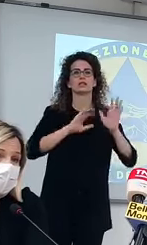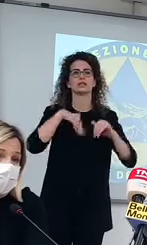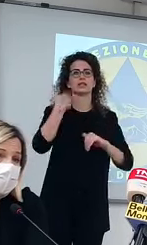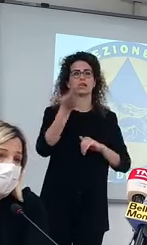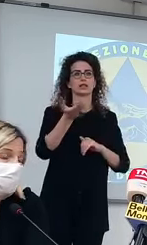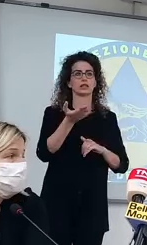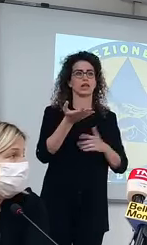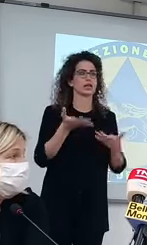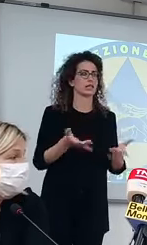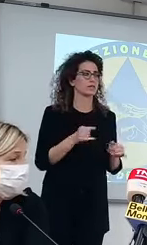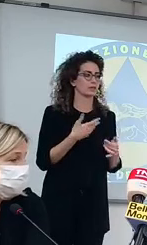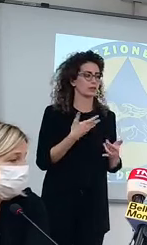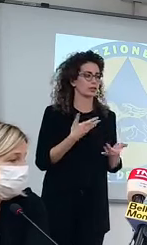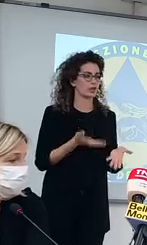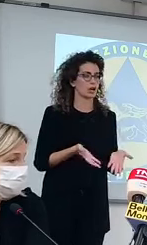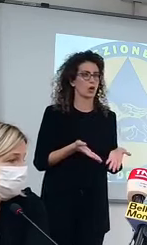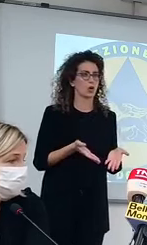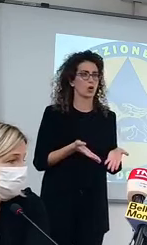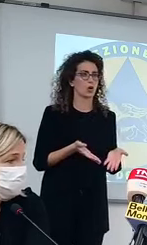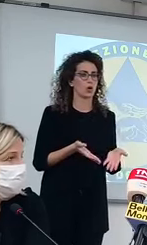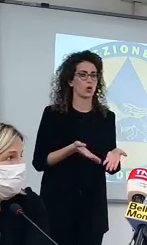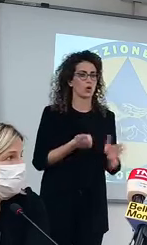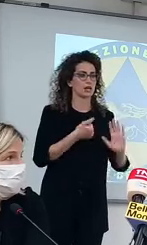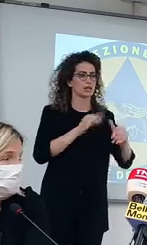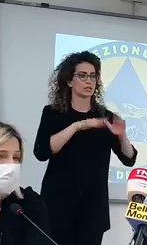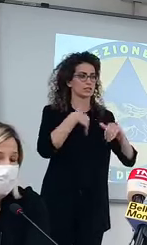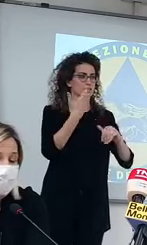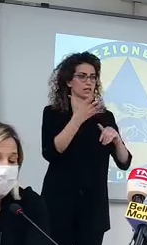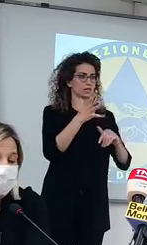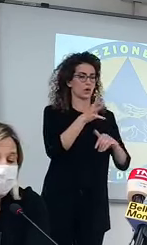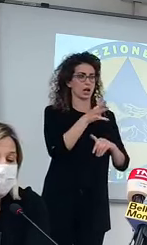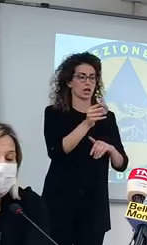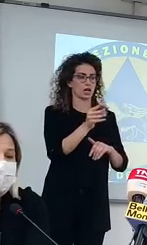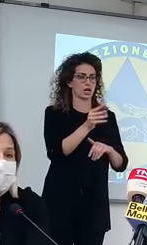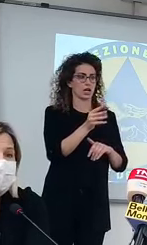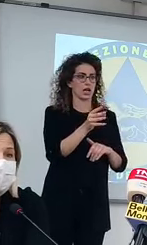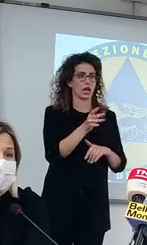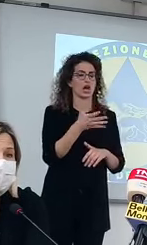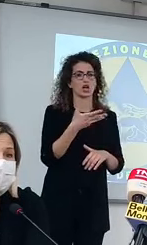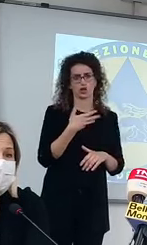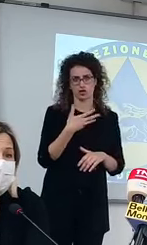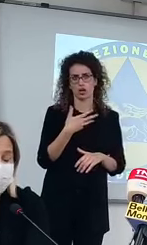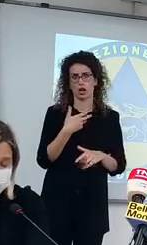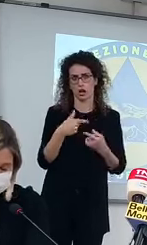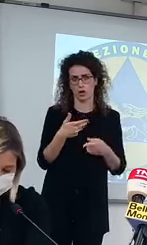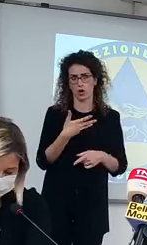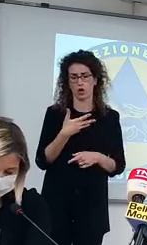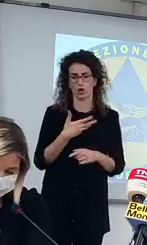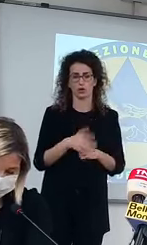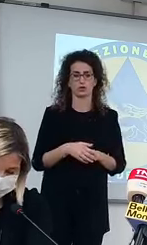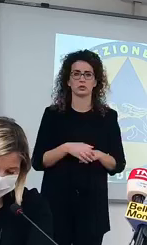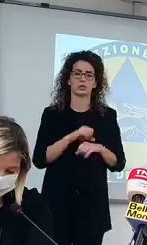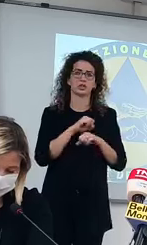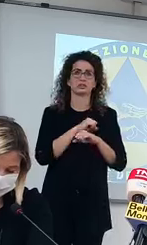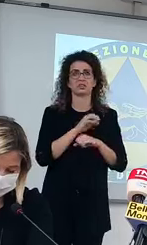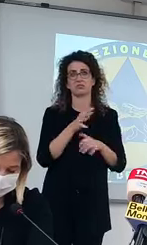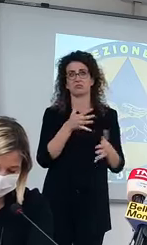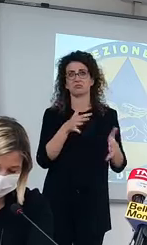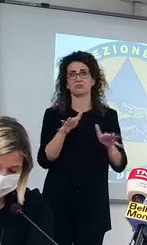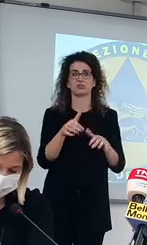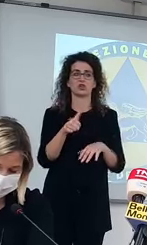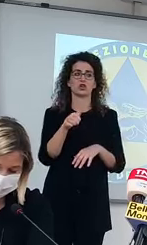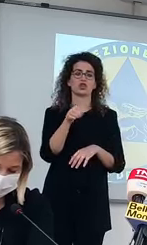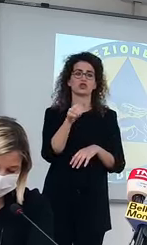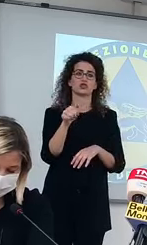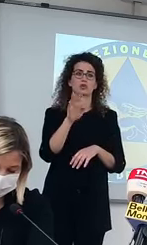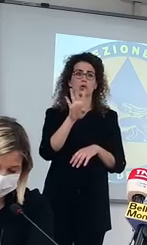se adesso e avete una copertura altissima di over 60, ma ce ne abbiamo ancora, guarda, io penso che saranno più o meno